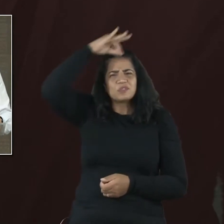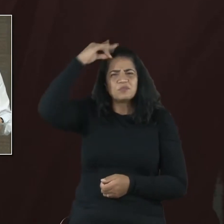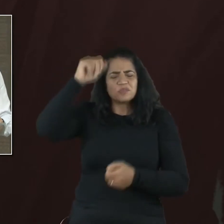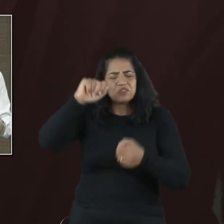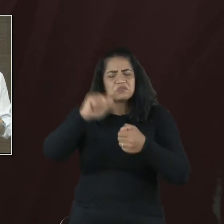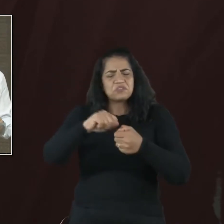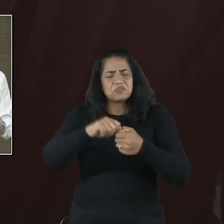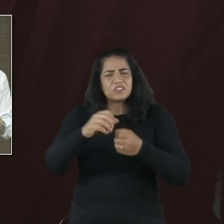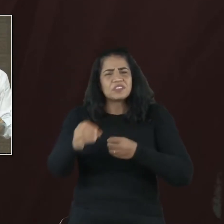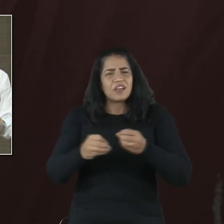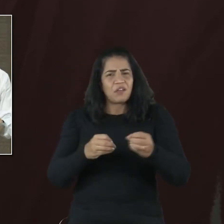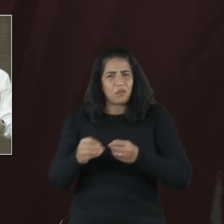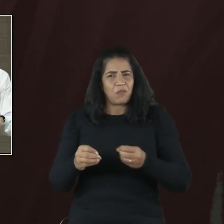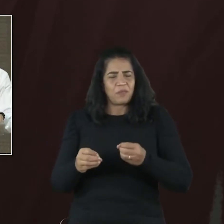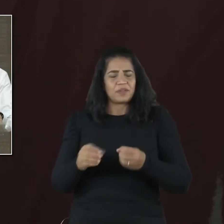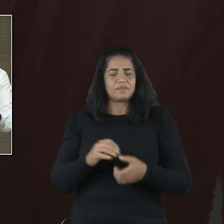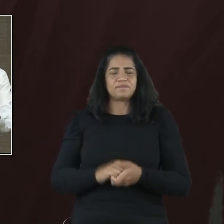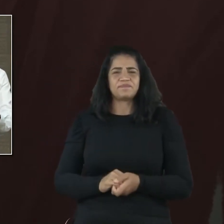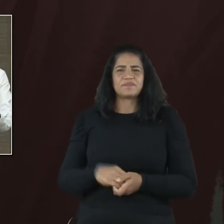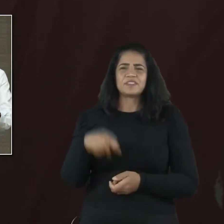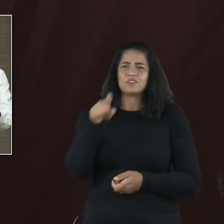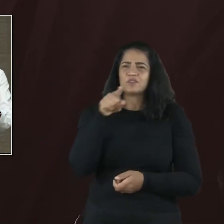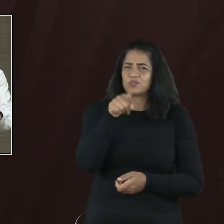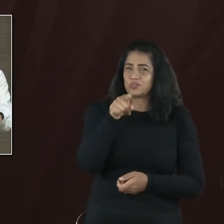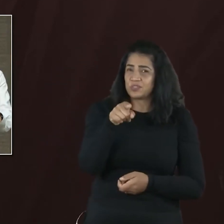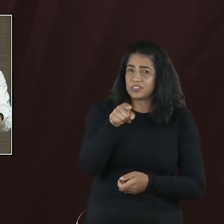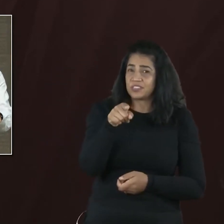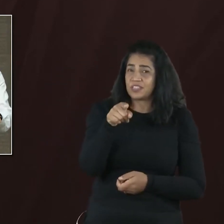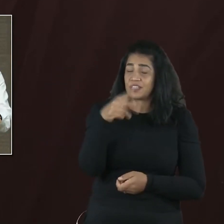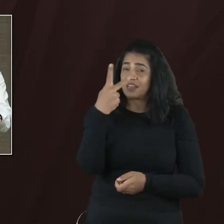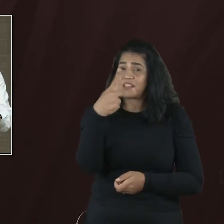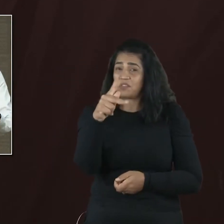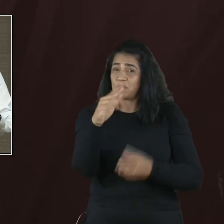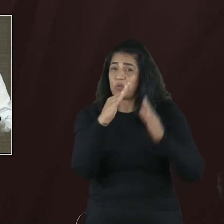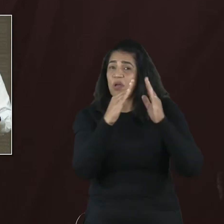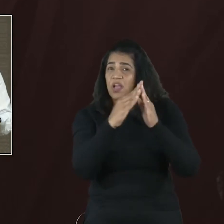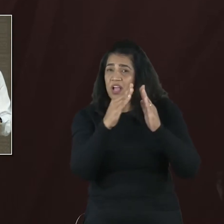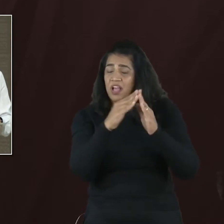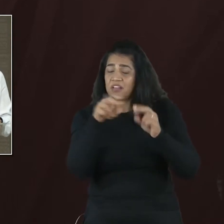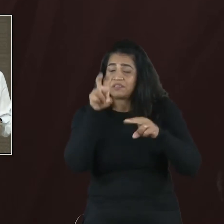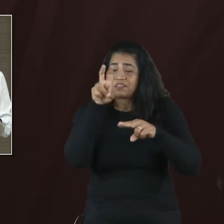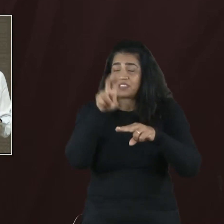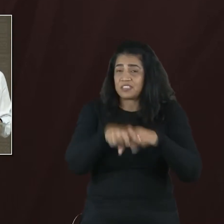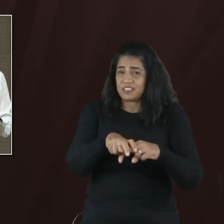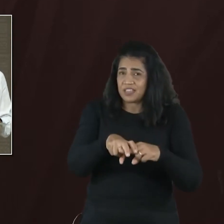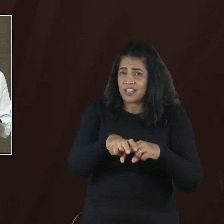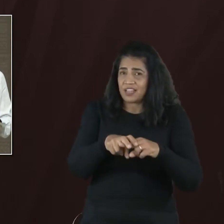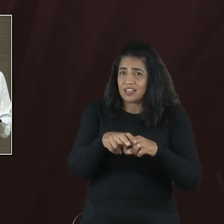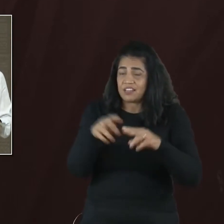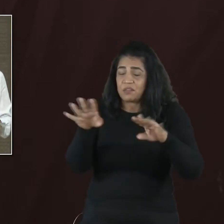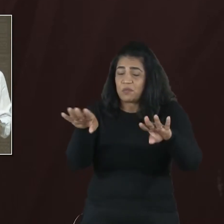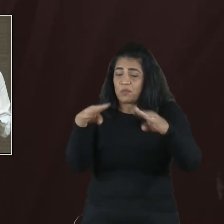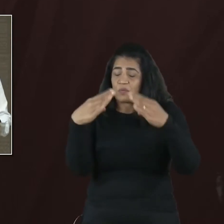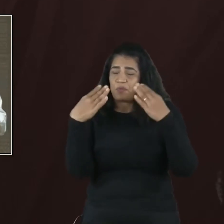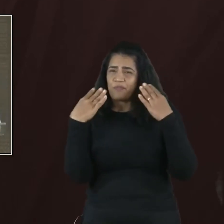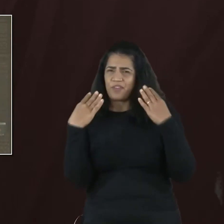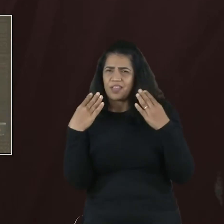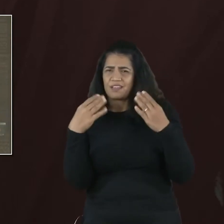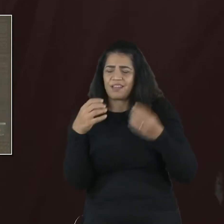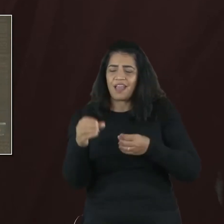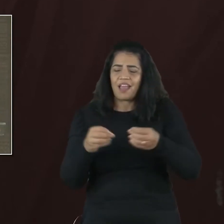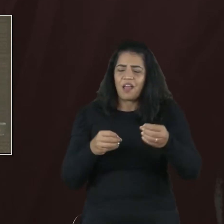Você está aqui sentado, não é obra do Espírito Santo? Ou foi por acaso? Hein,